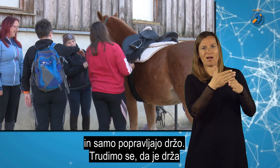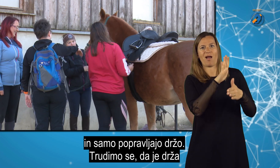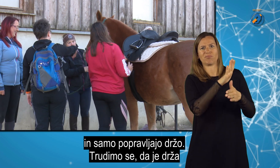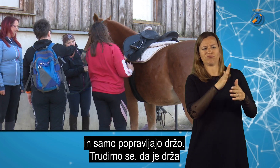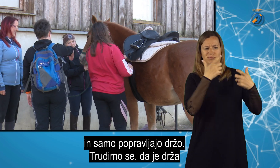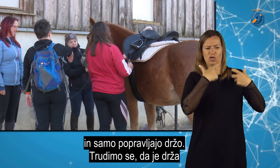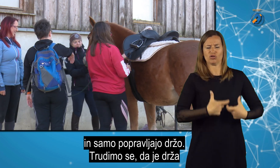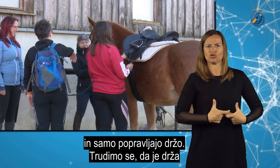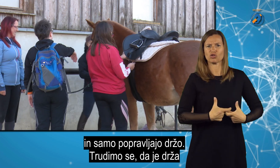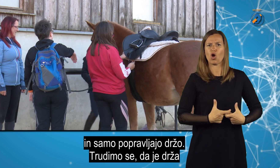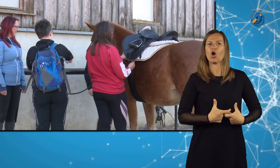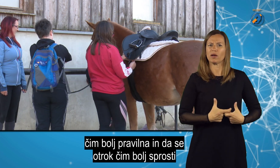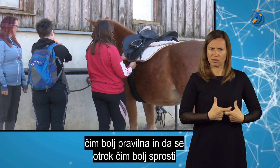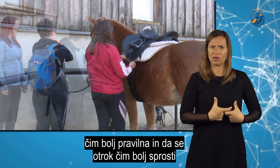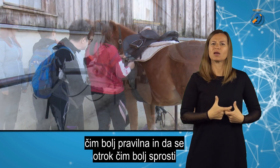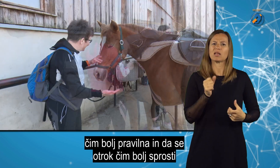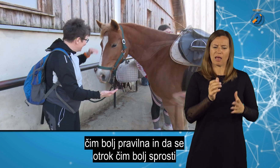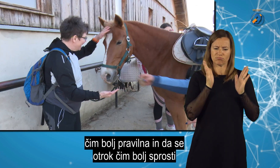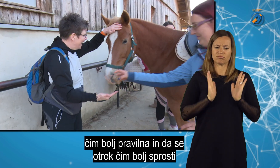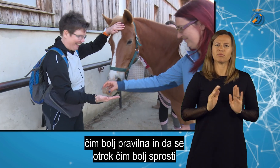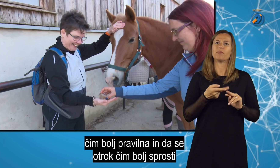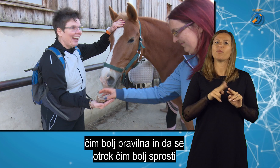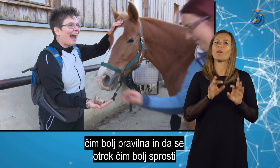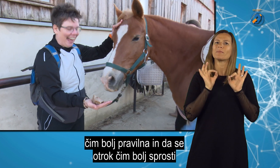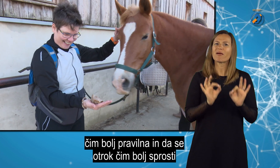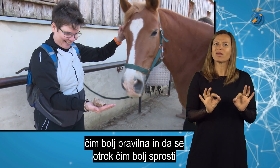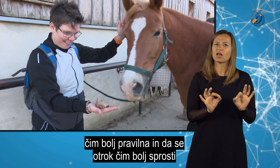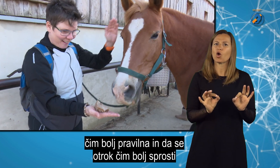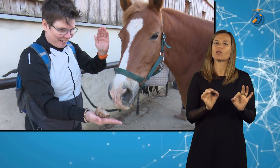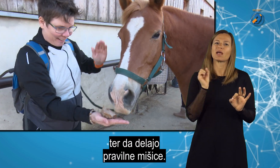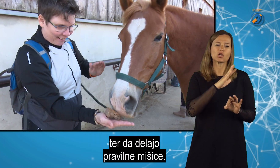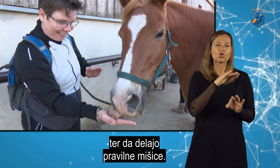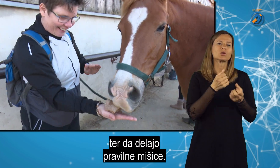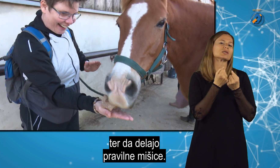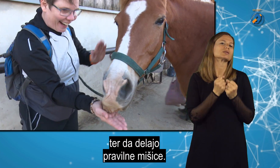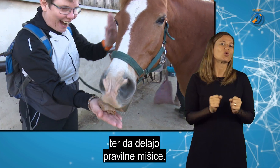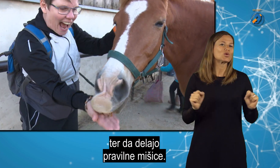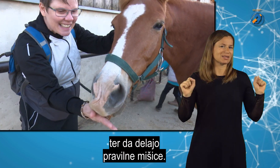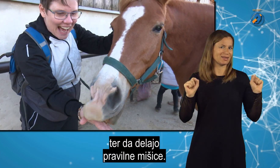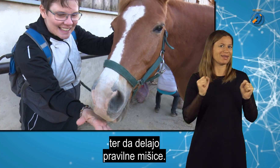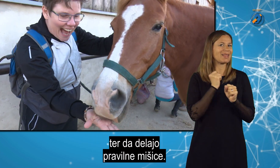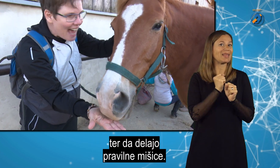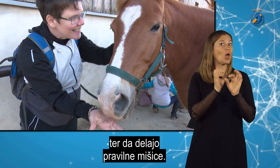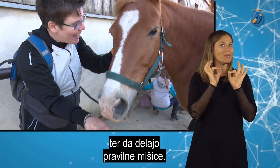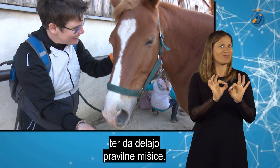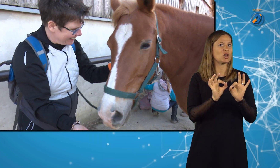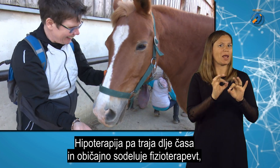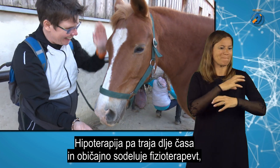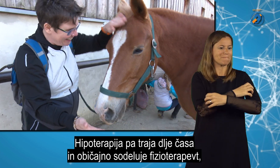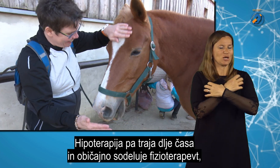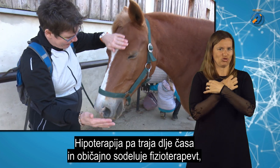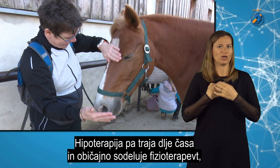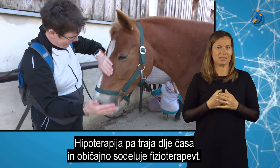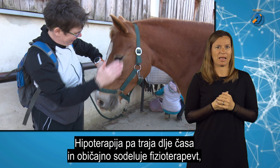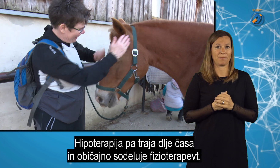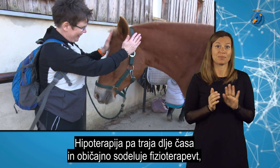narediti na ta način, da je drža čim bolj pravilna in da se otrok čim bolj sprosti in da delajo pravilne mišice. Pri